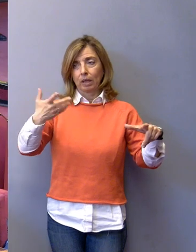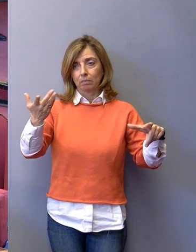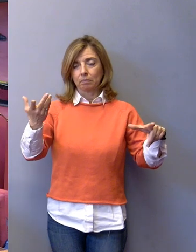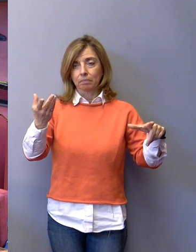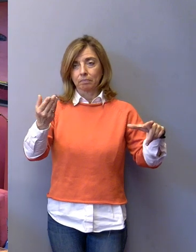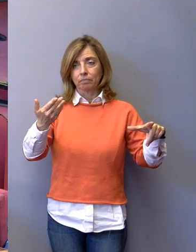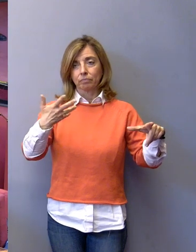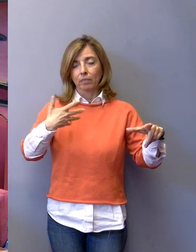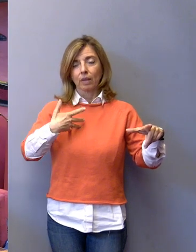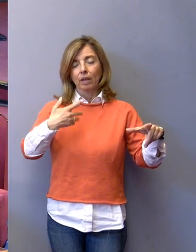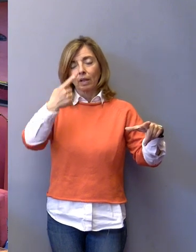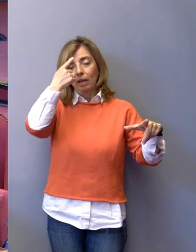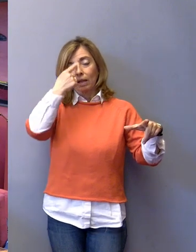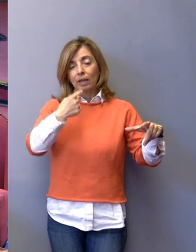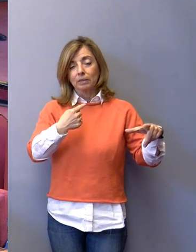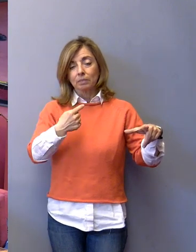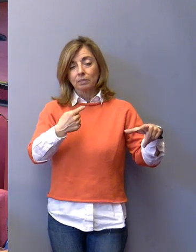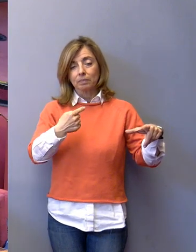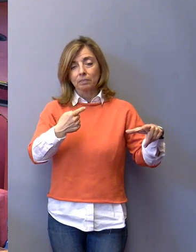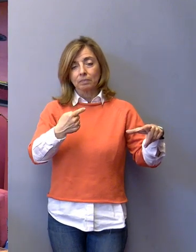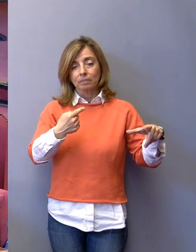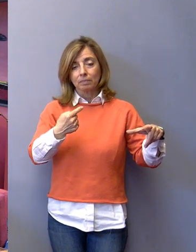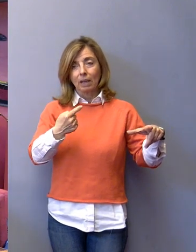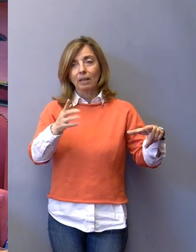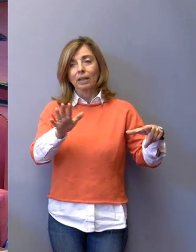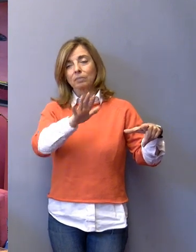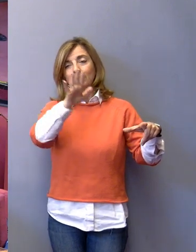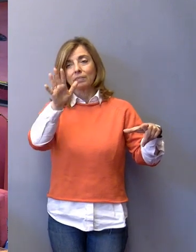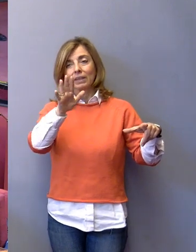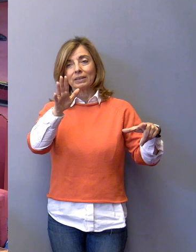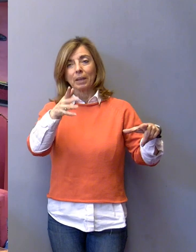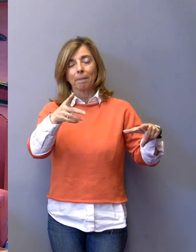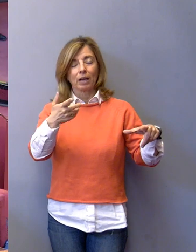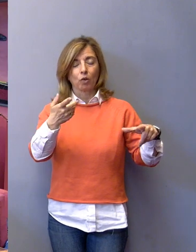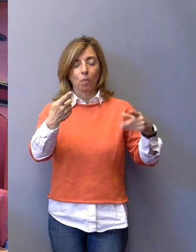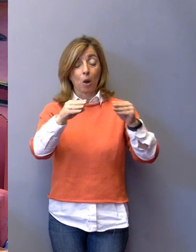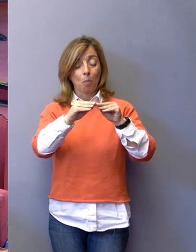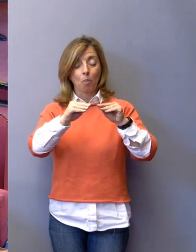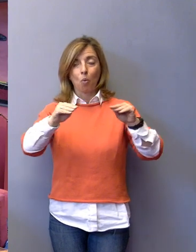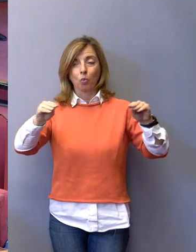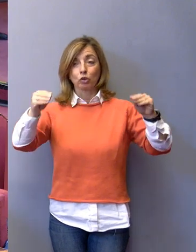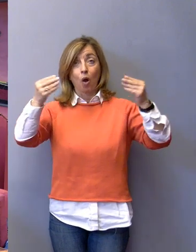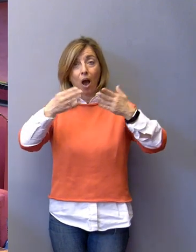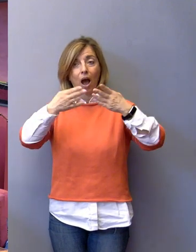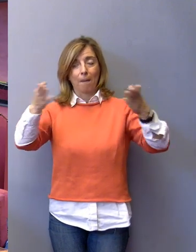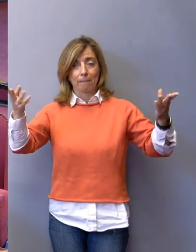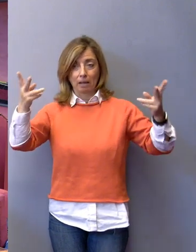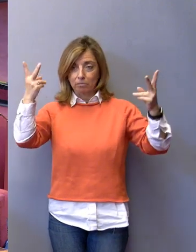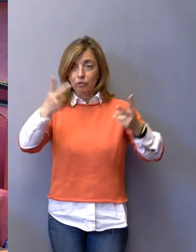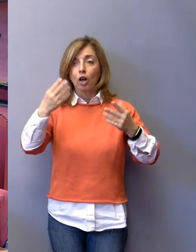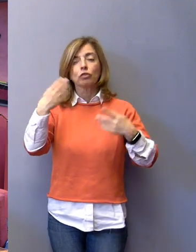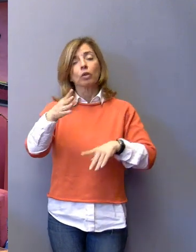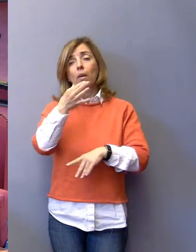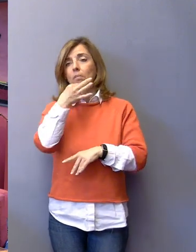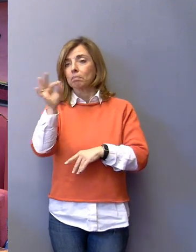esprimono la concezione di un museo cielo aperto cioè Genova è talmente bella che anche quella nel viverla